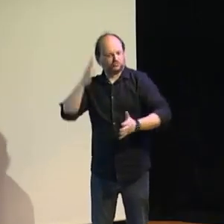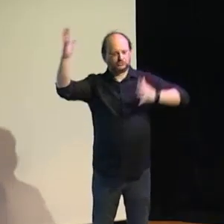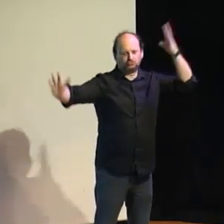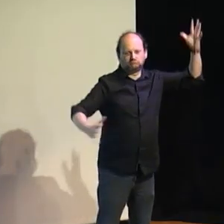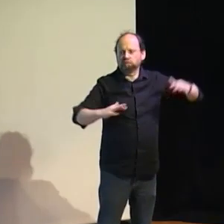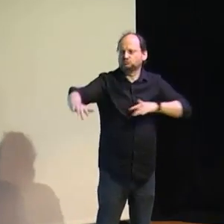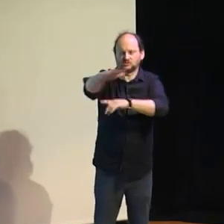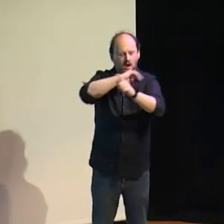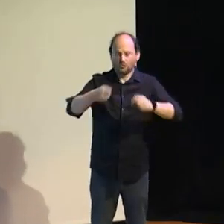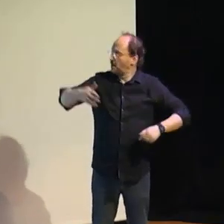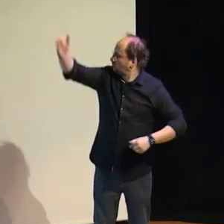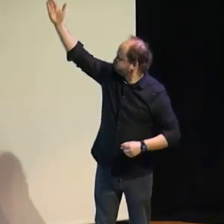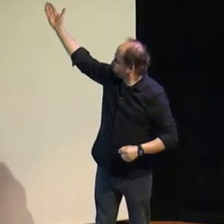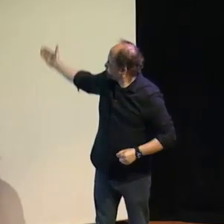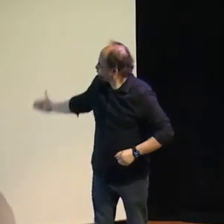ces images-là qui nous viennent un petit peu d'Angleterre,